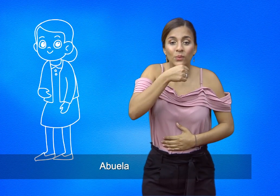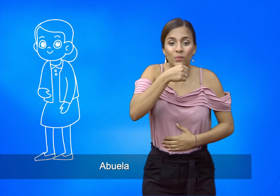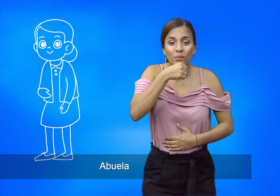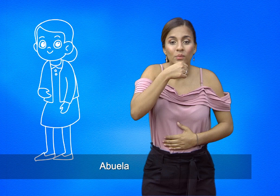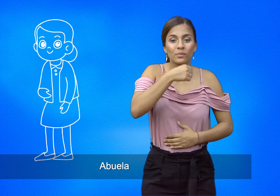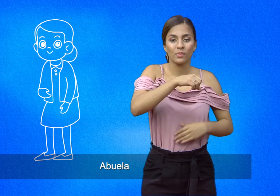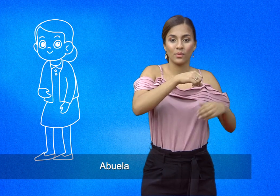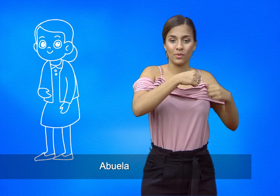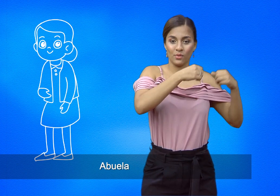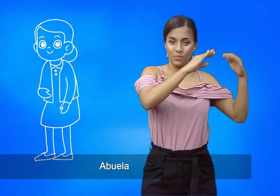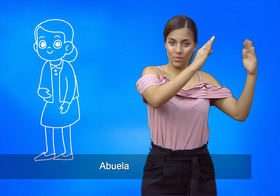abuela